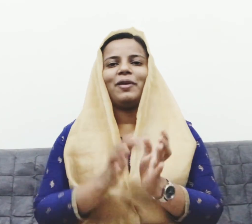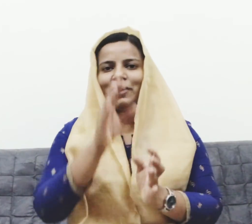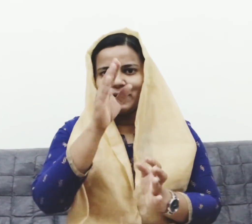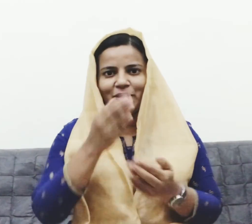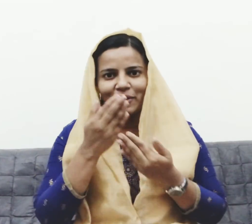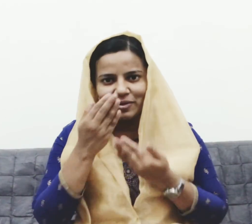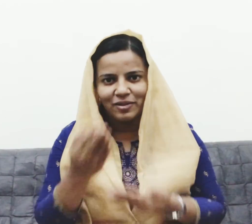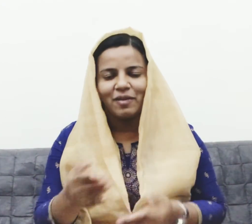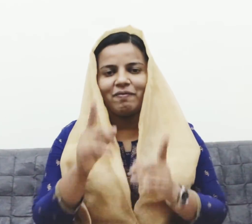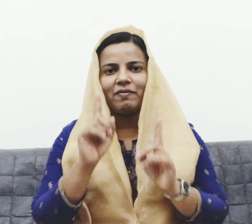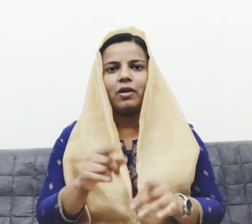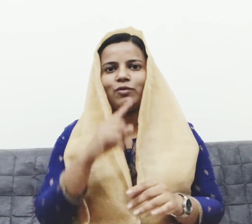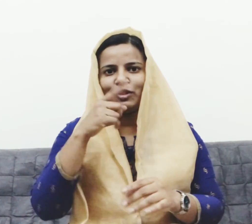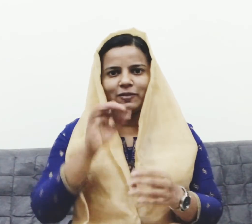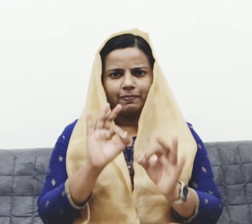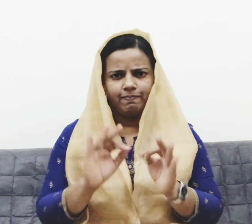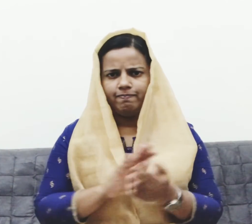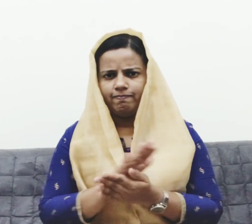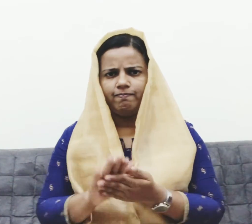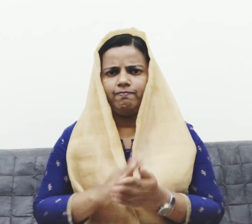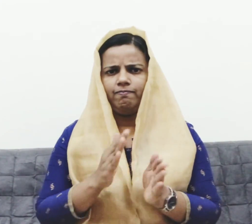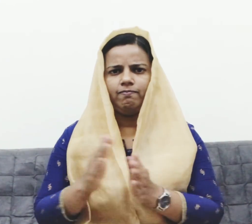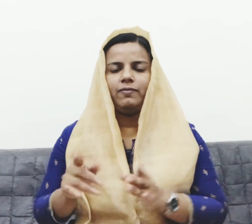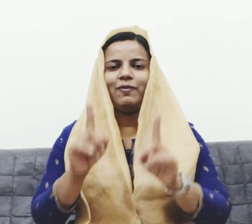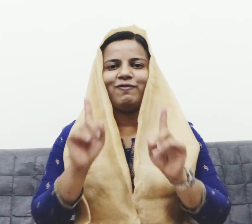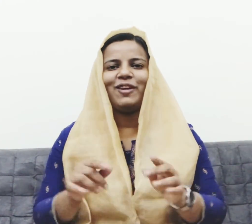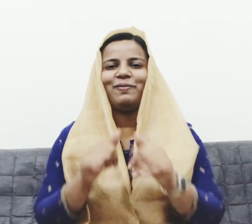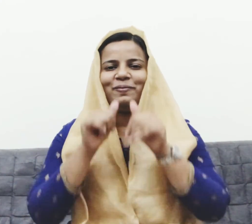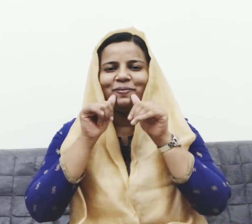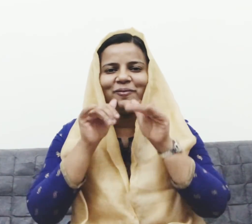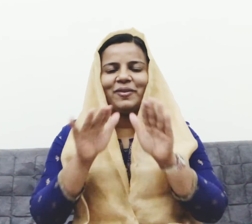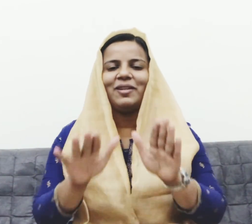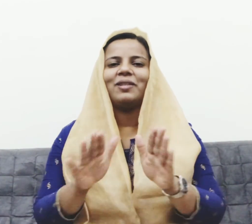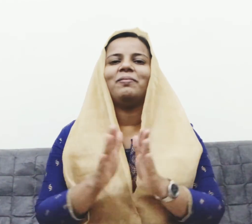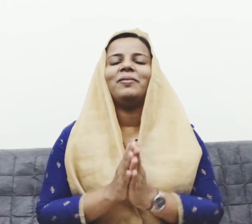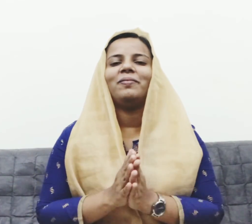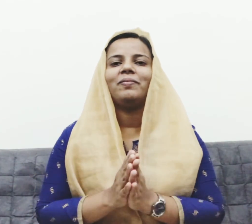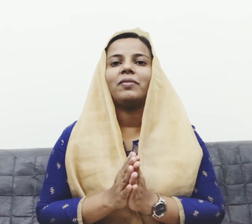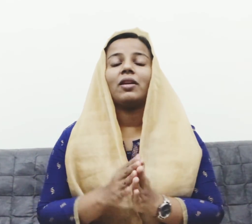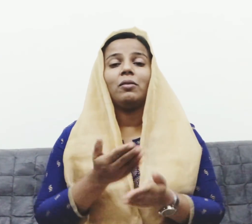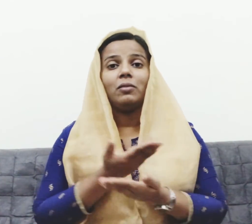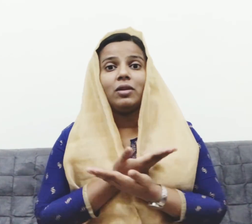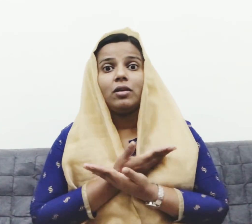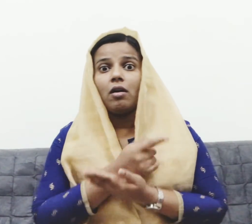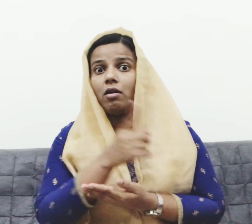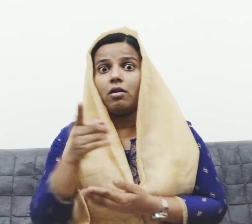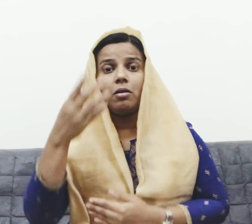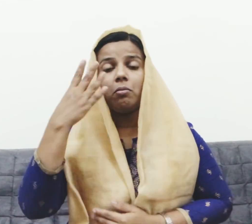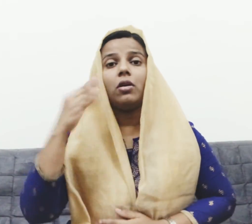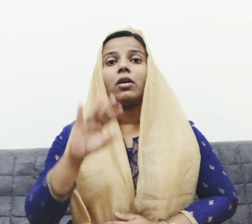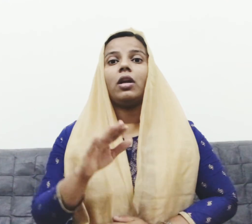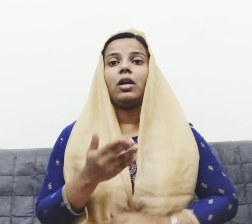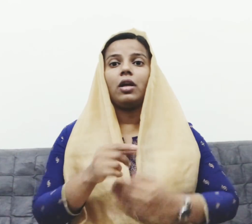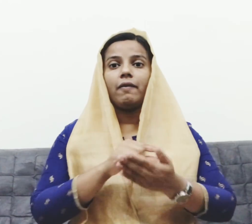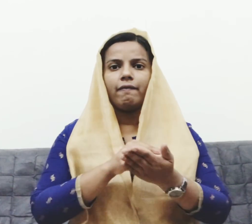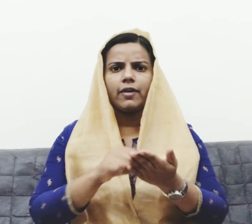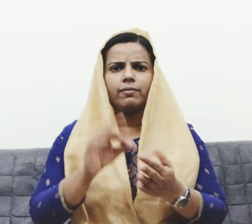അനുസരിക്കുക, ക്രമീകരിക്കുക, ജീവിതം ഏറ്റവും അനുഗ്രഹപൂർണ്ണമായി തീരുവാൻ കർത്താവ് സഹായിക്കട്ടെ. പ്രിയപ്പെട്ടവരെ, മറക്കല്ല കേട്ടോ, ഈ വചനം നിങ്ങൾ